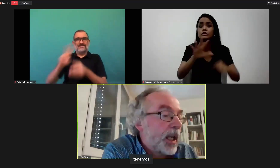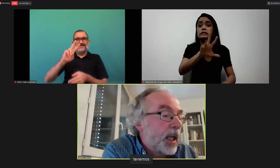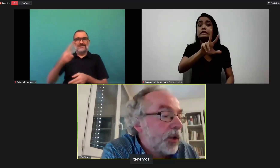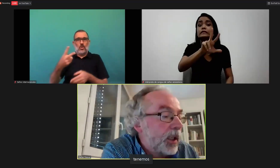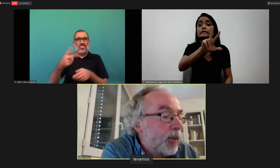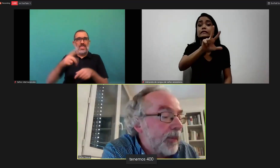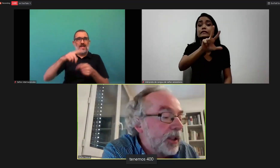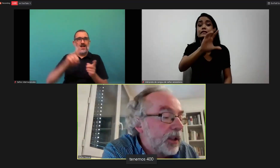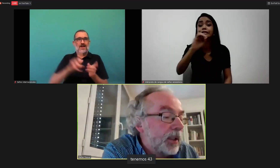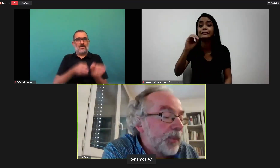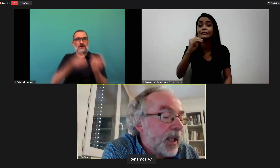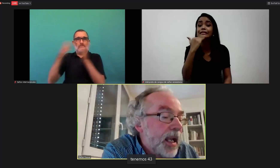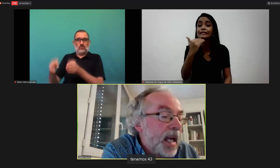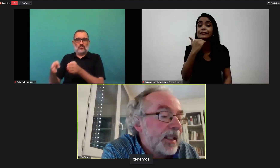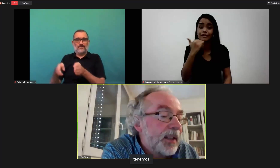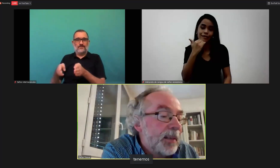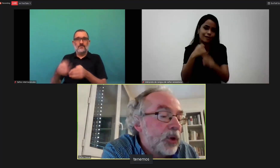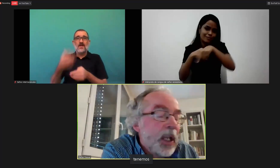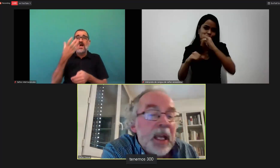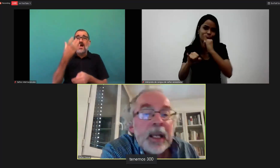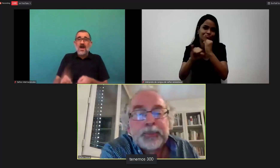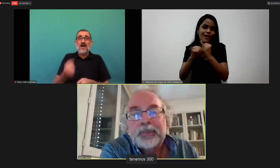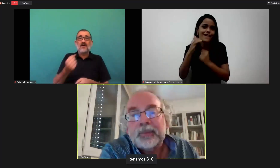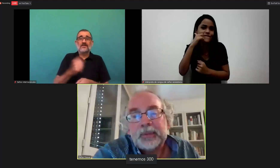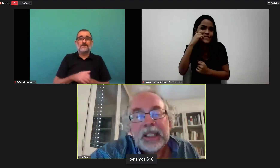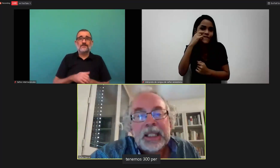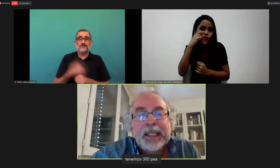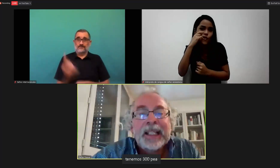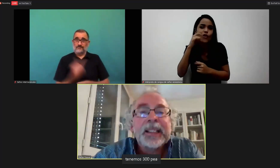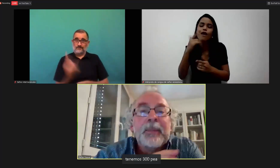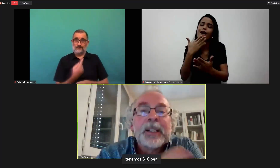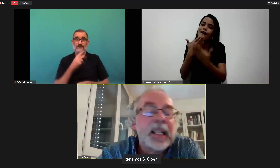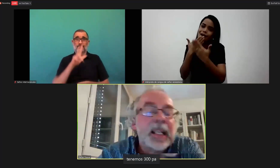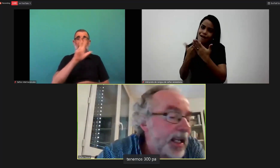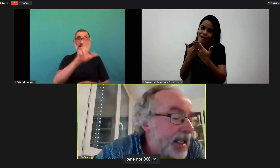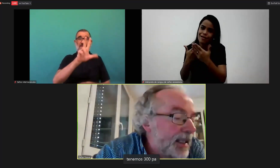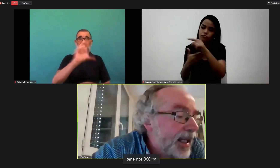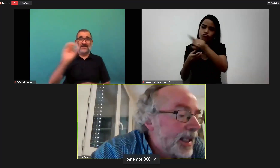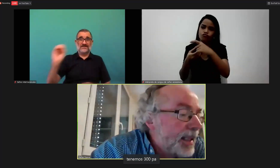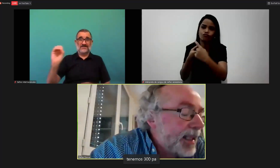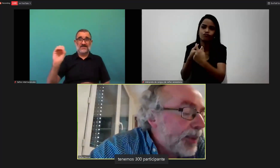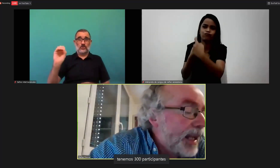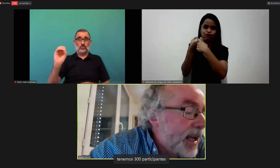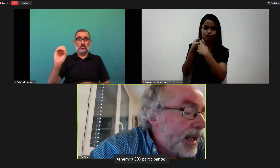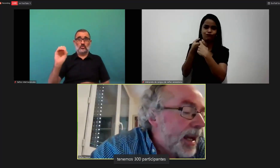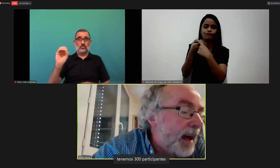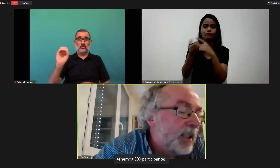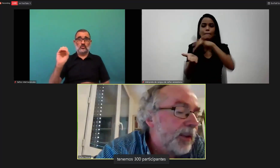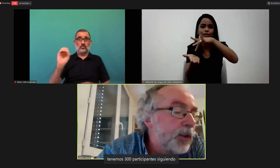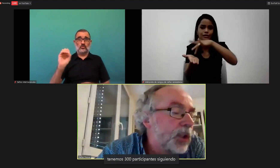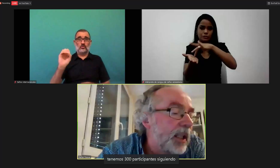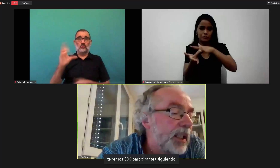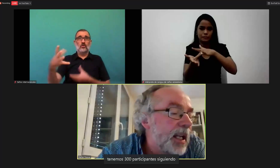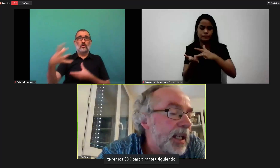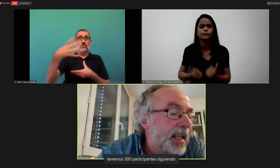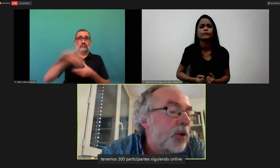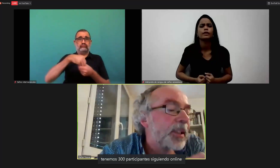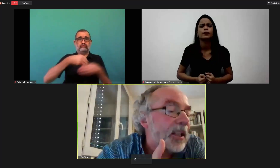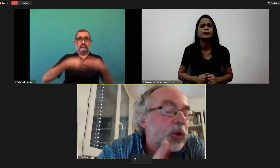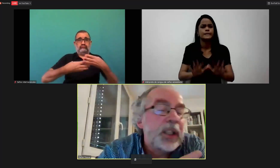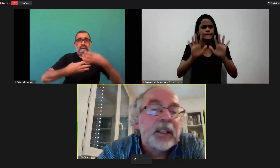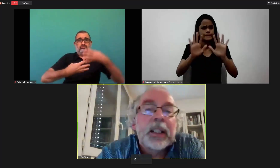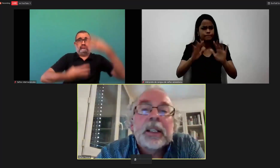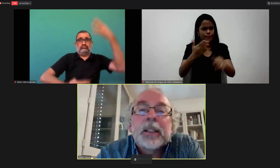siguiéndonos online, lo que obviamente agradecemos. Y antes de pasar la palabra a Vinicius,